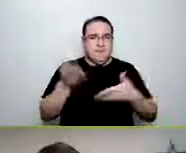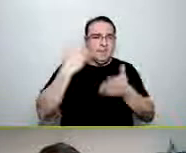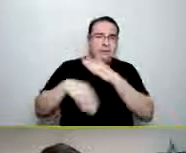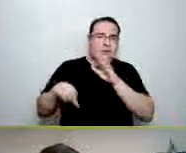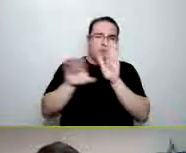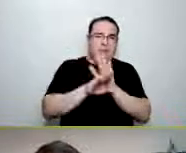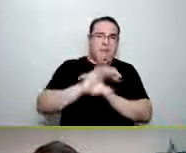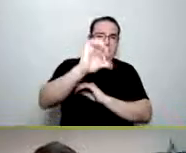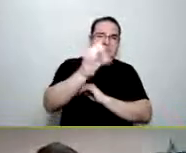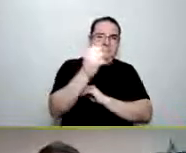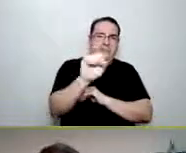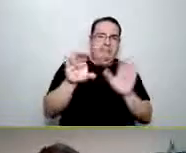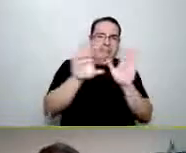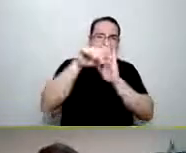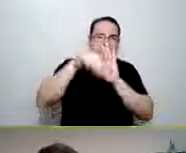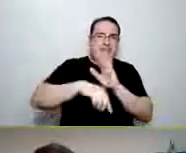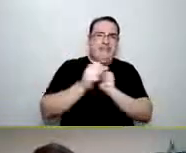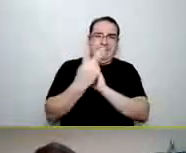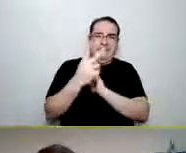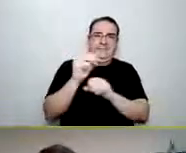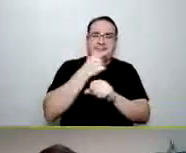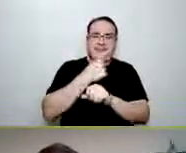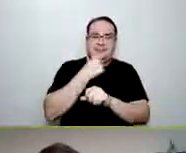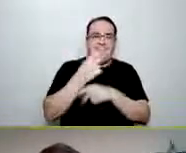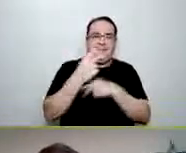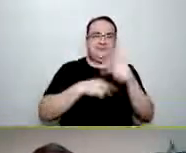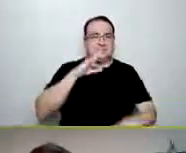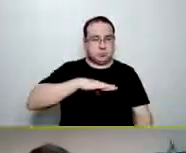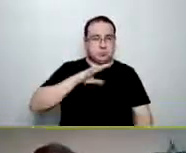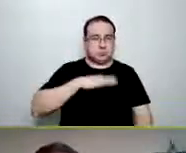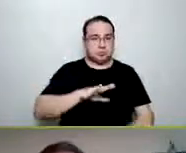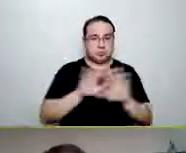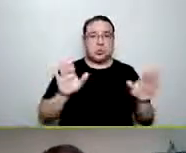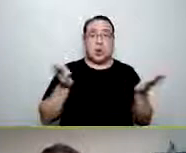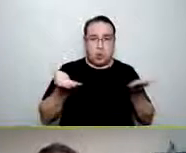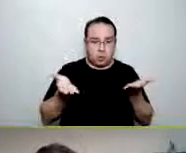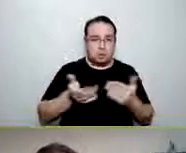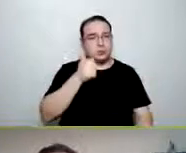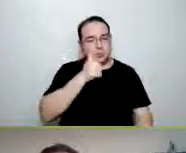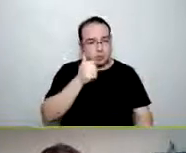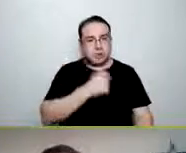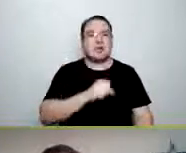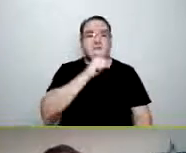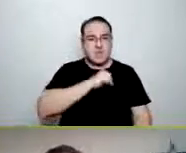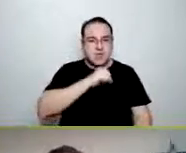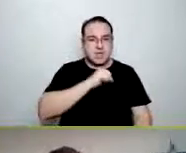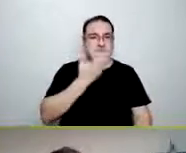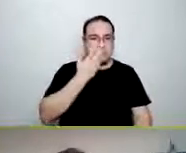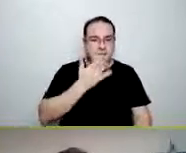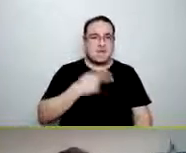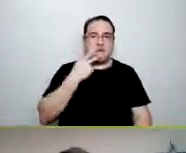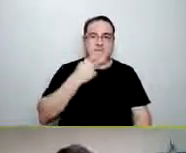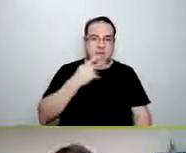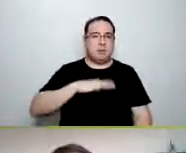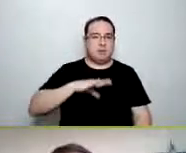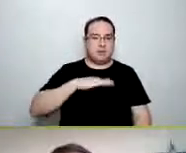em 98, talvez 20 homens jovens falavam português. Hoje as mulheres, os velhos e as crianças falam português. Então